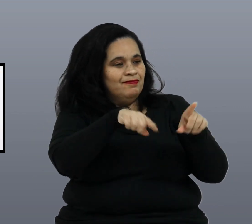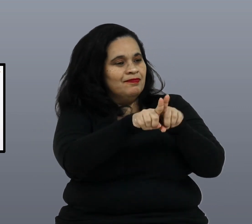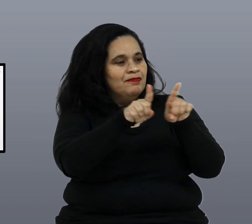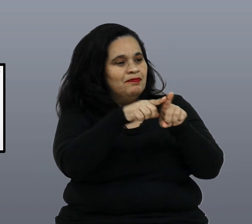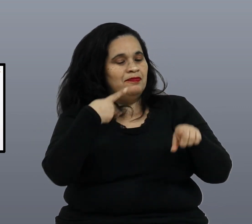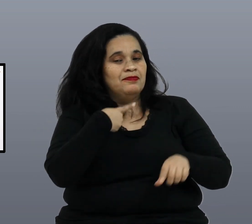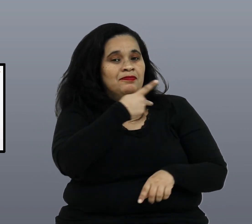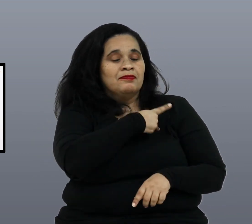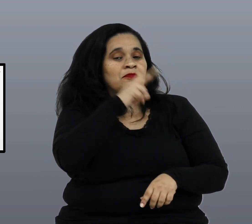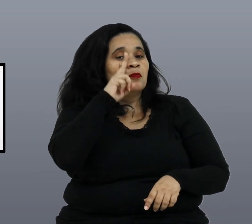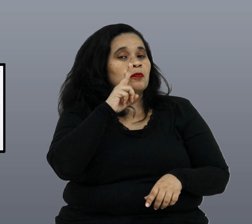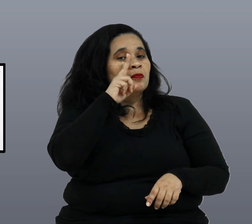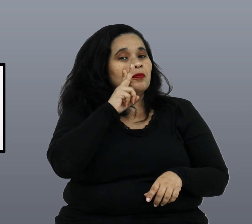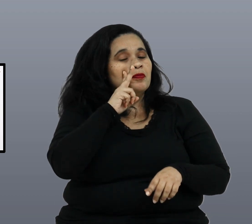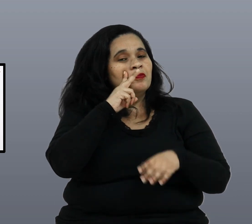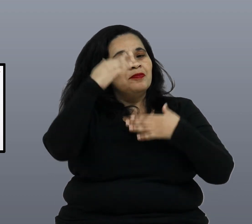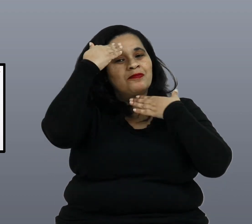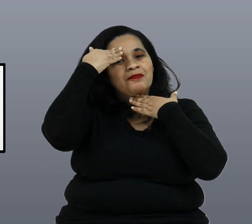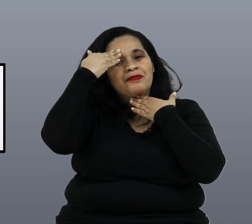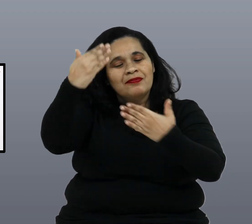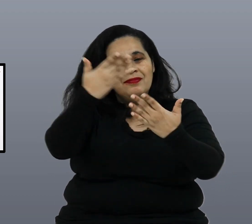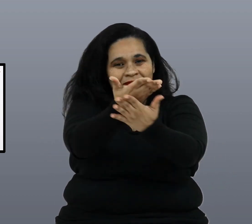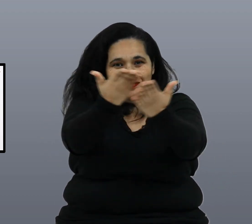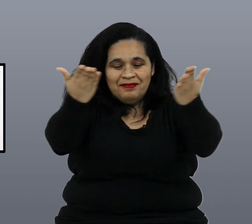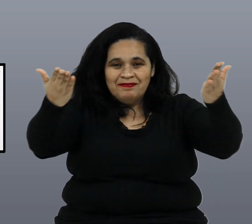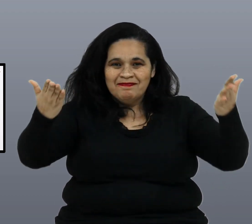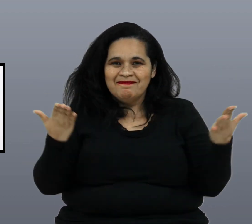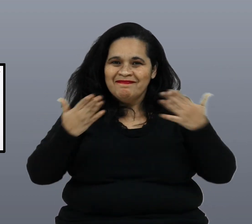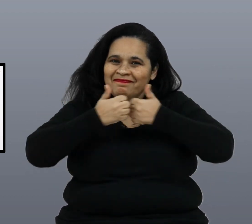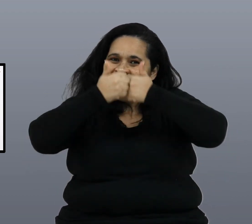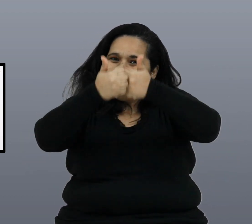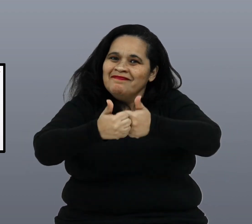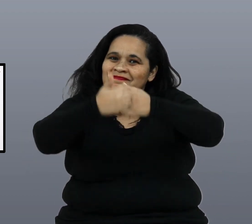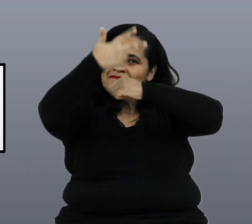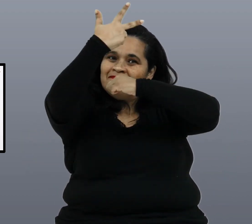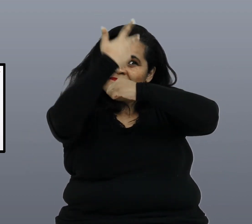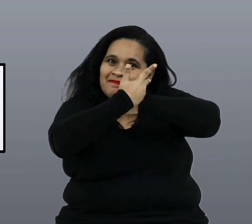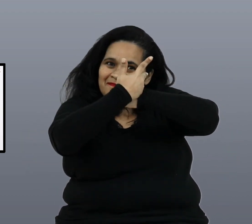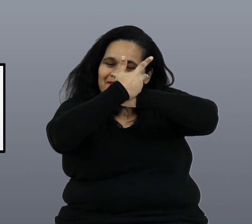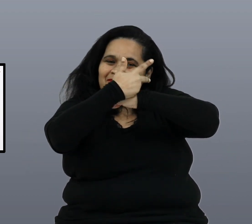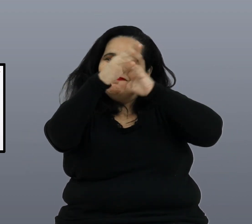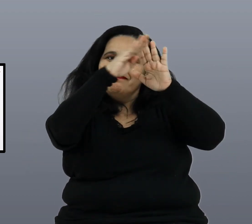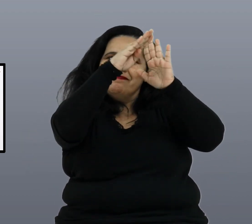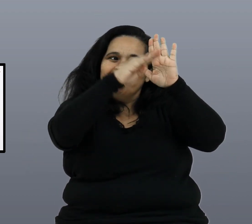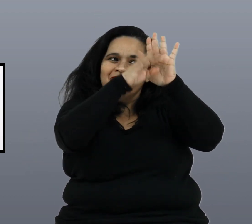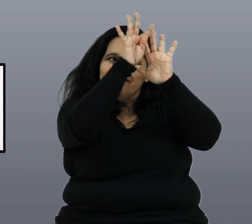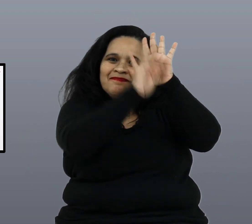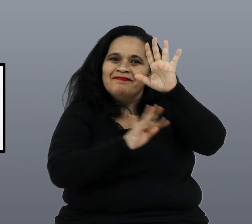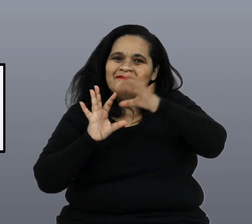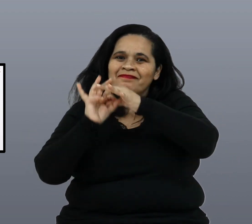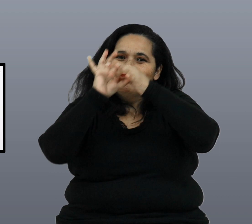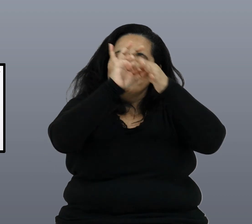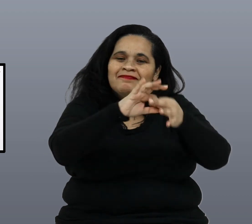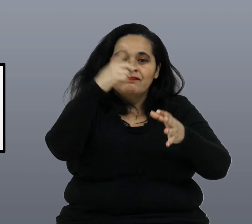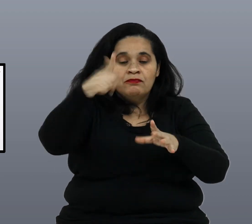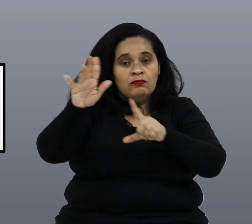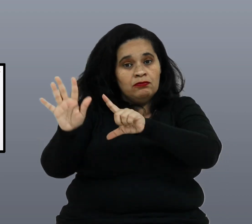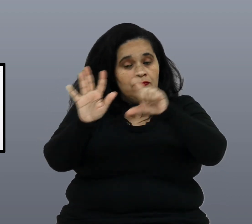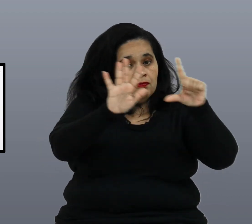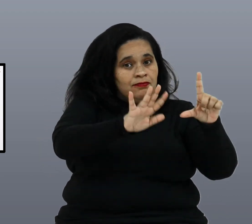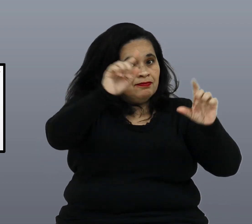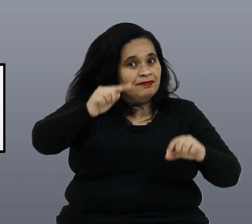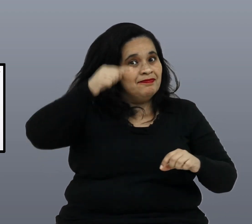Muito obrigado a você que nos acompanhou até aqui em mais um programa Texto e Contexto. Na próxima semana nós vamos